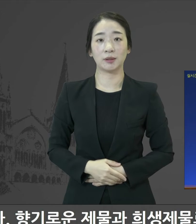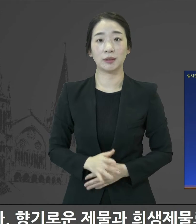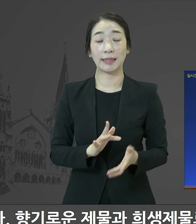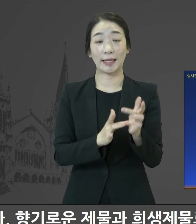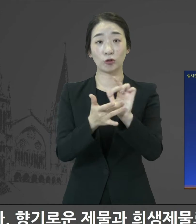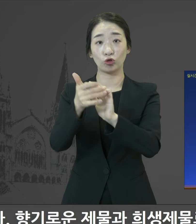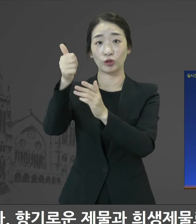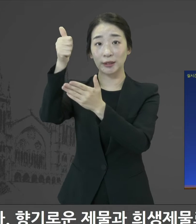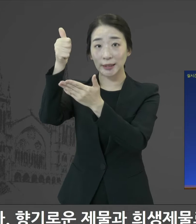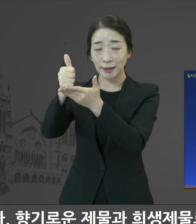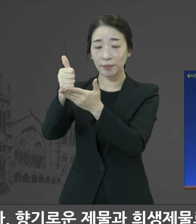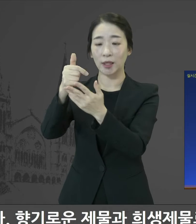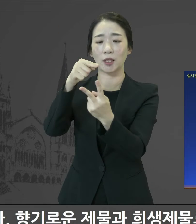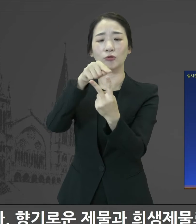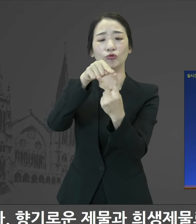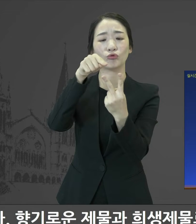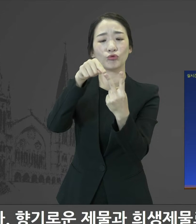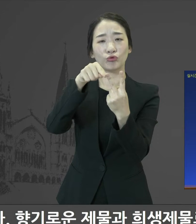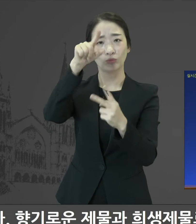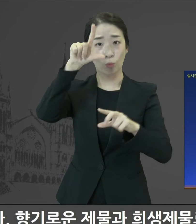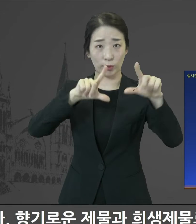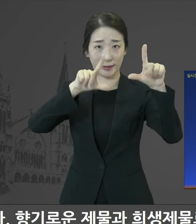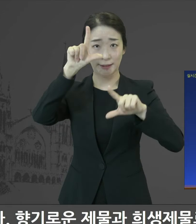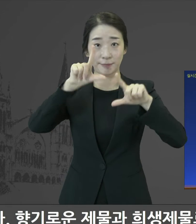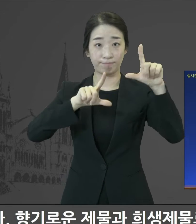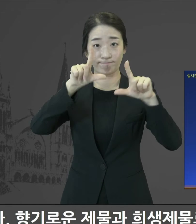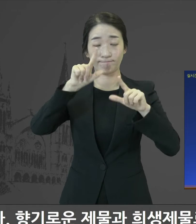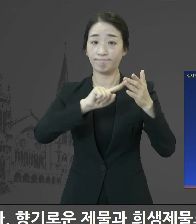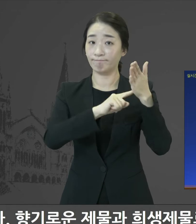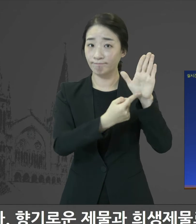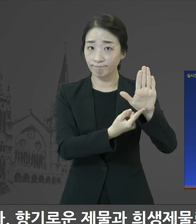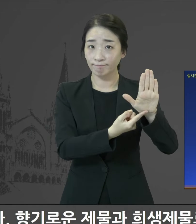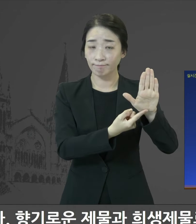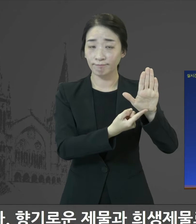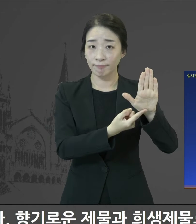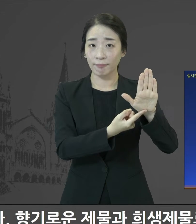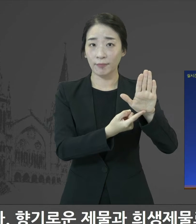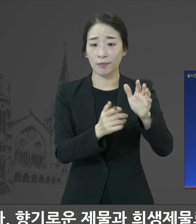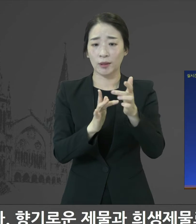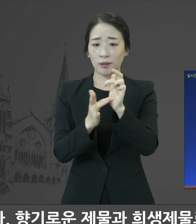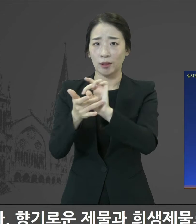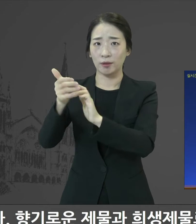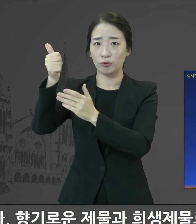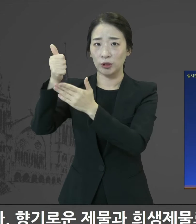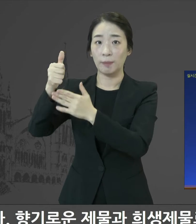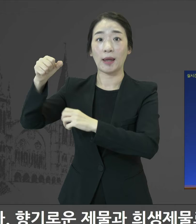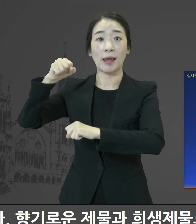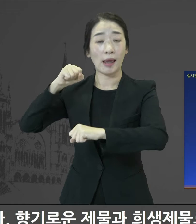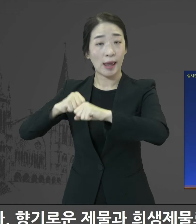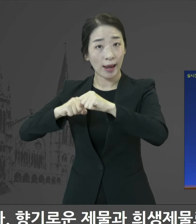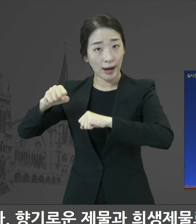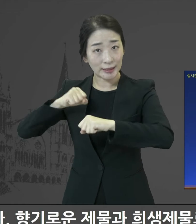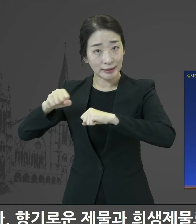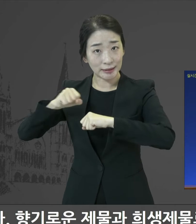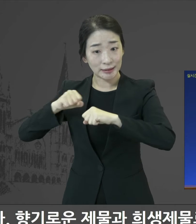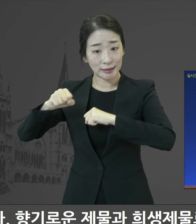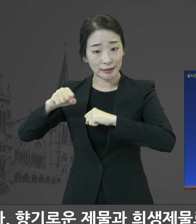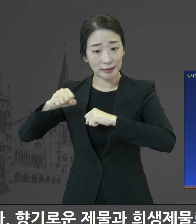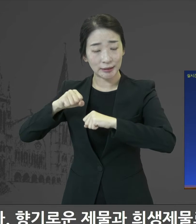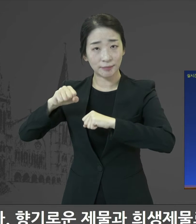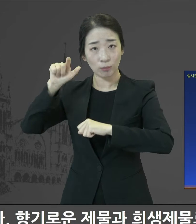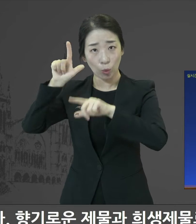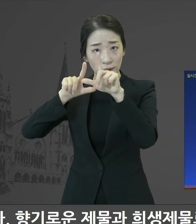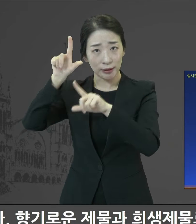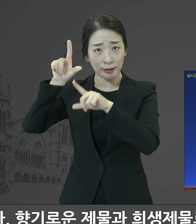가지를 여기서 예수님의 모델로 제시해 주면서 예수님이 행하신 그 뿌리와 같은 중심과 같은